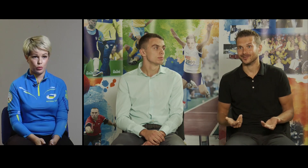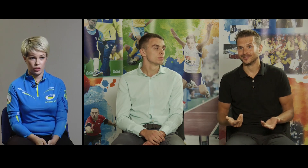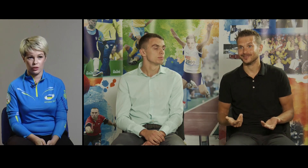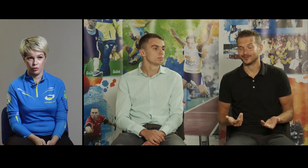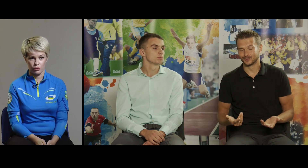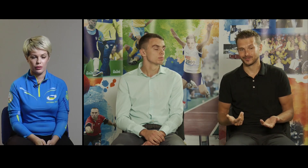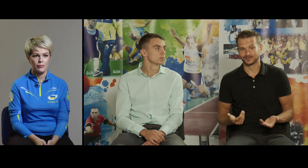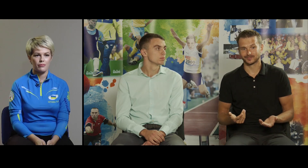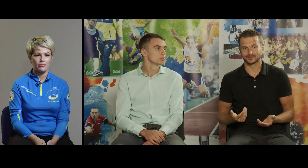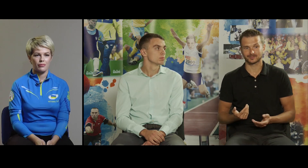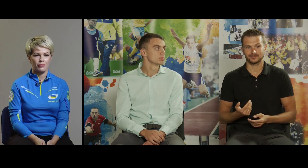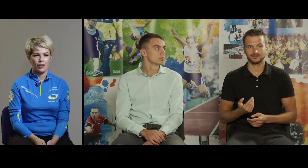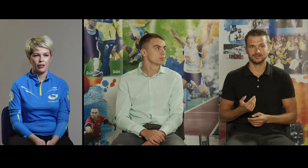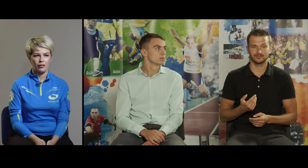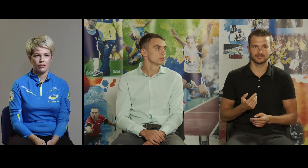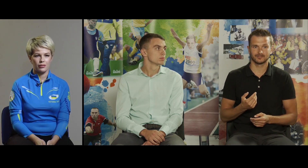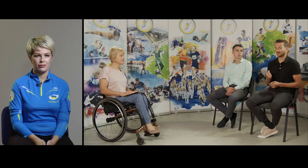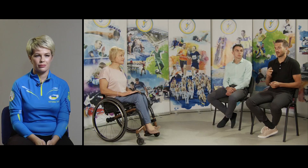ми пропустили гол.